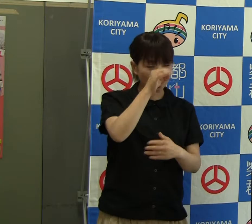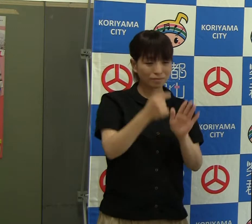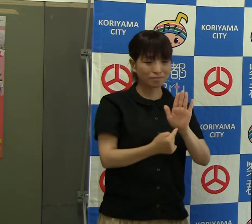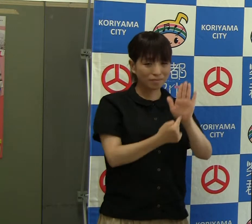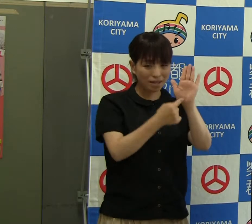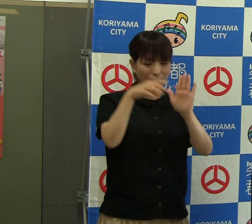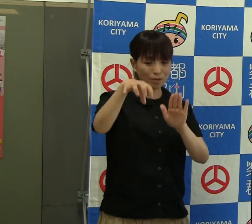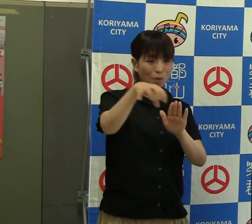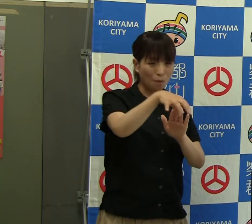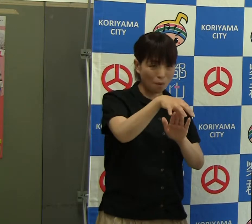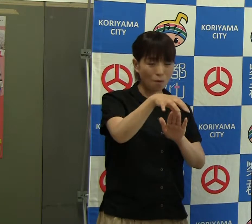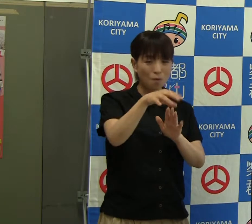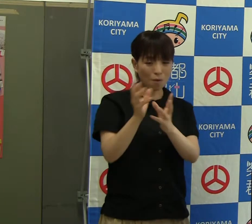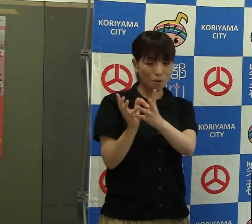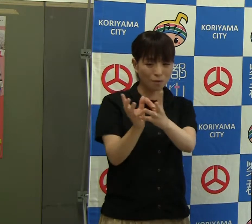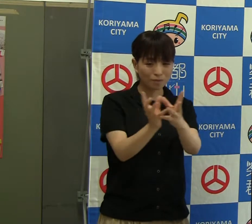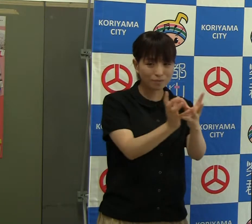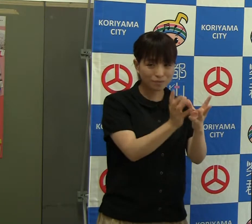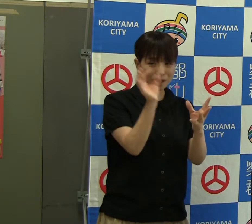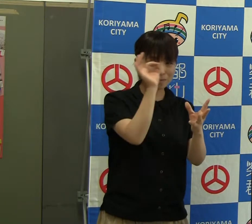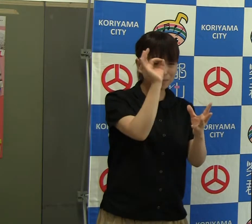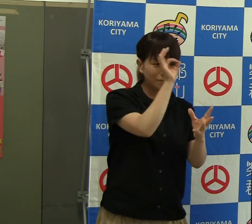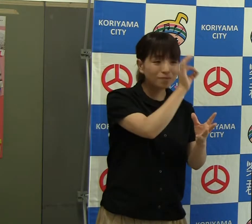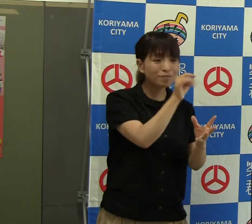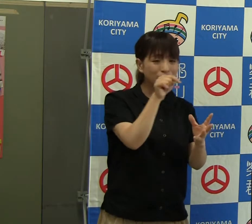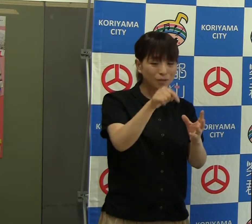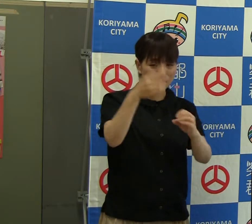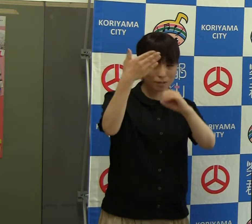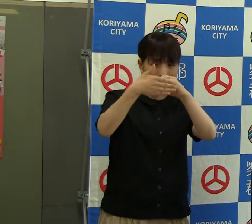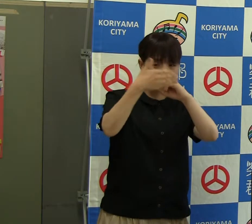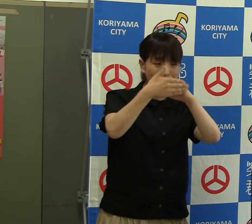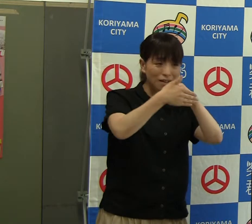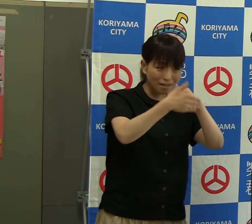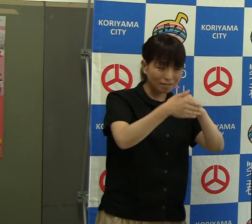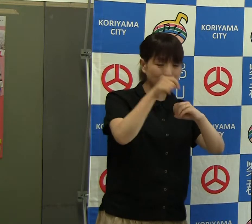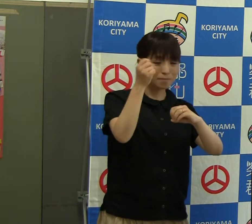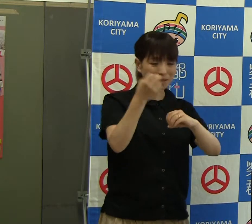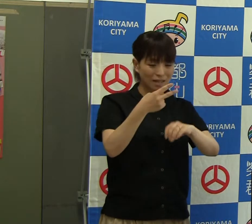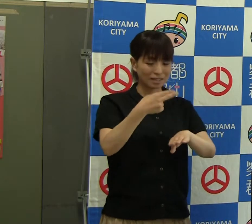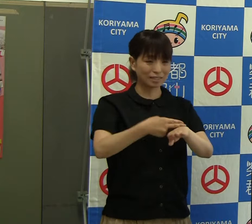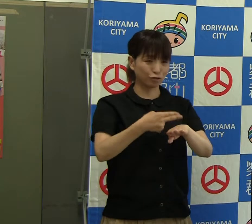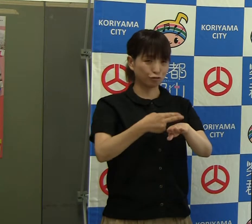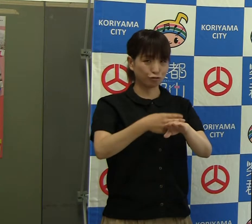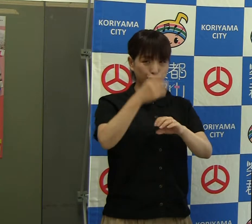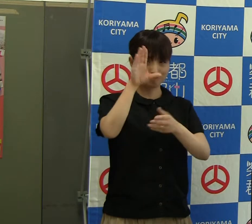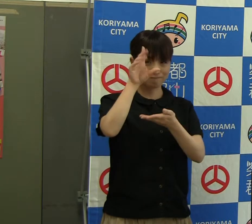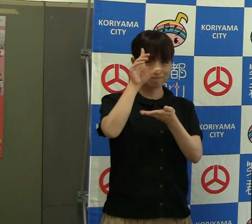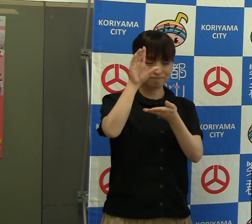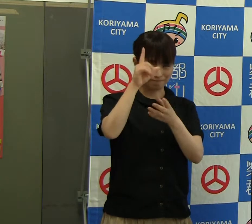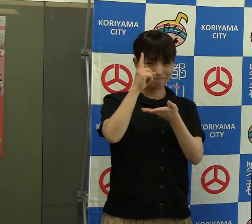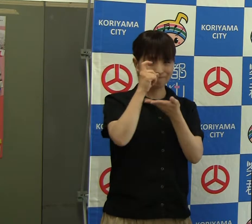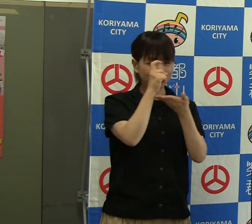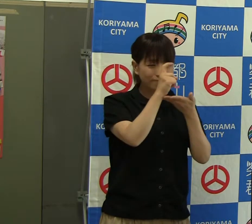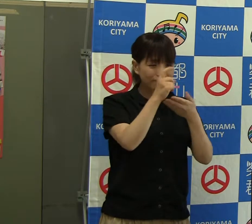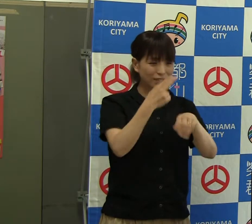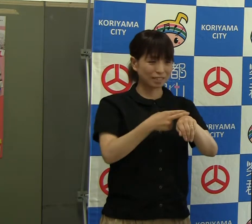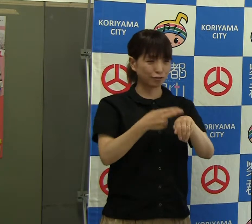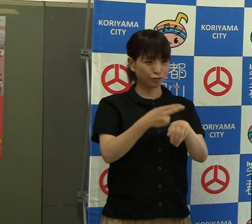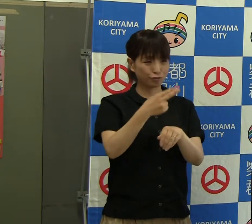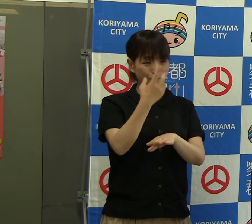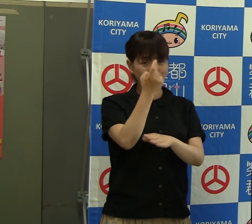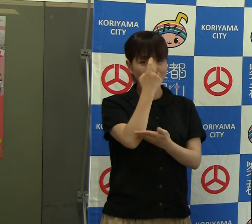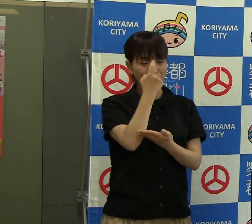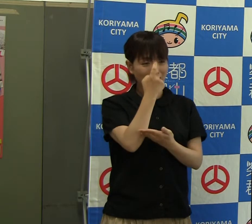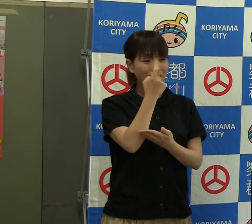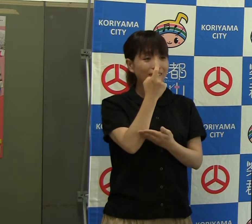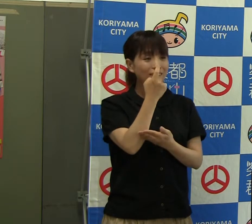ね、その交流の中で学んだ技術を生かしながら郡山の新たな魅力を引き出し情報発信していく